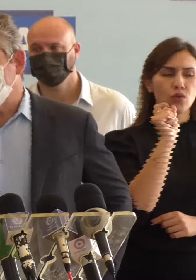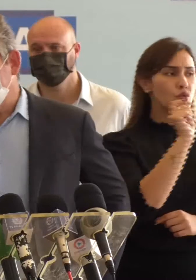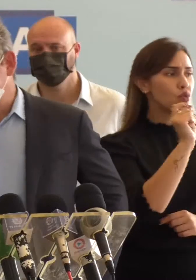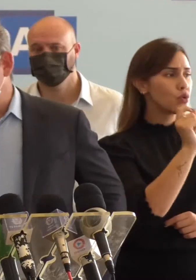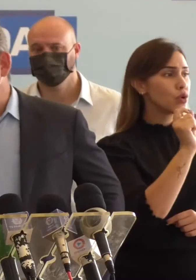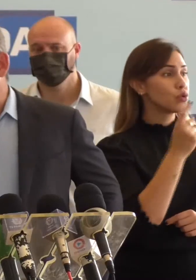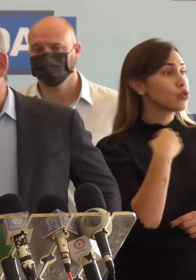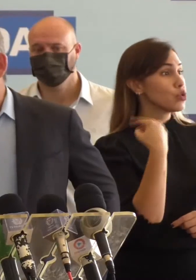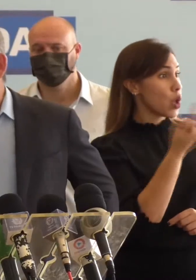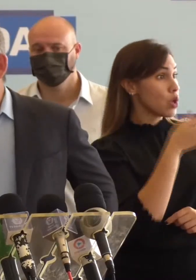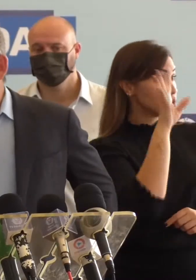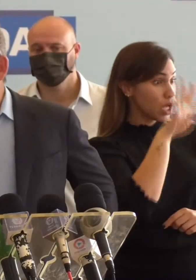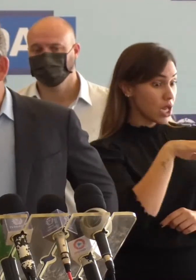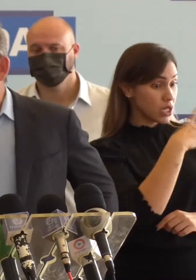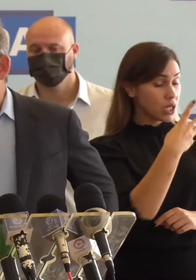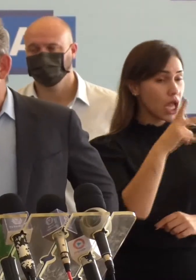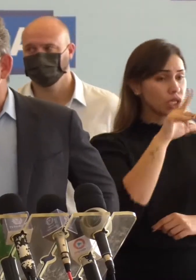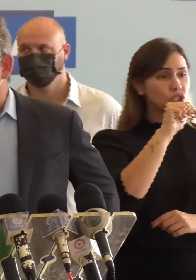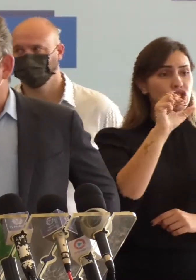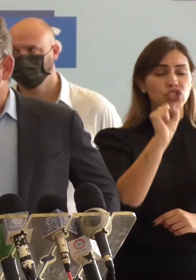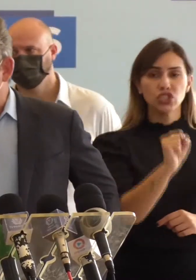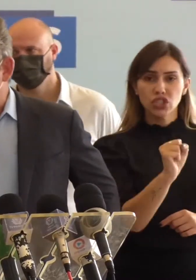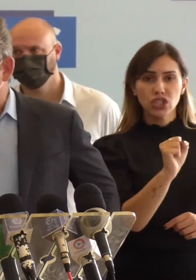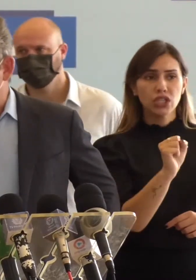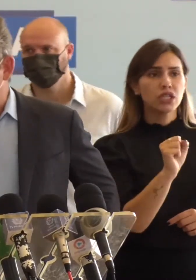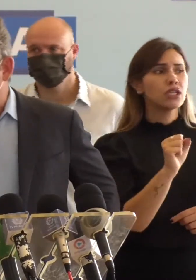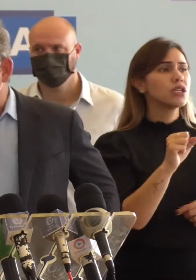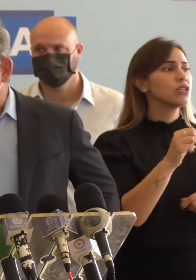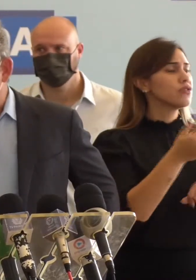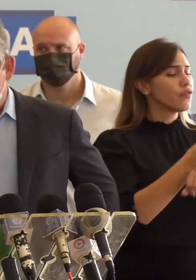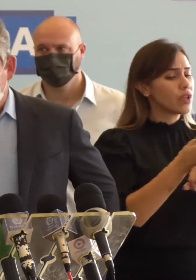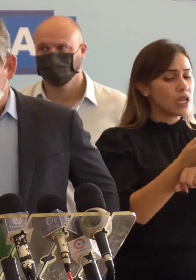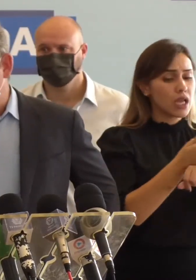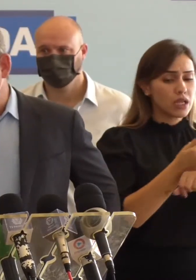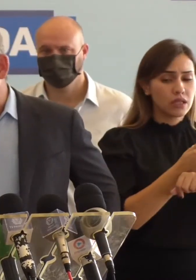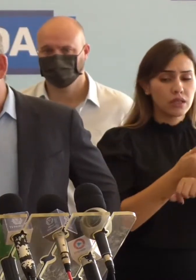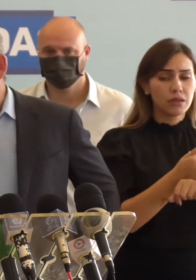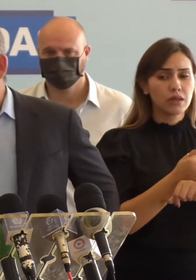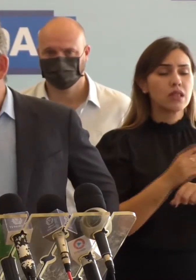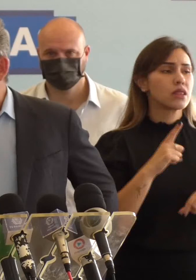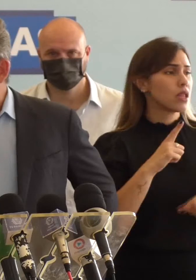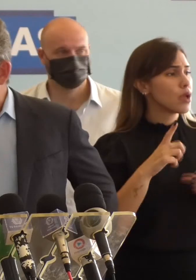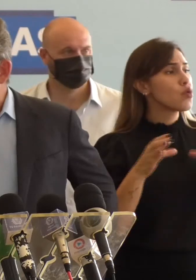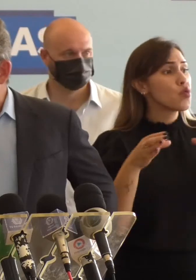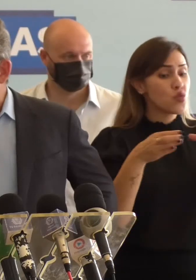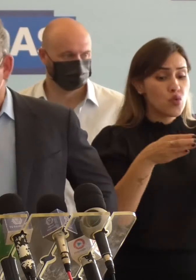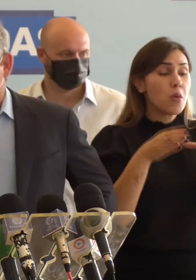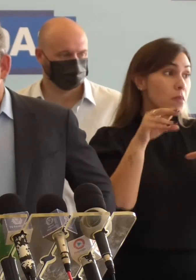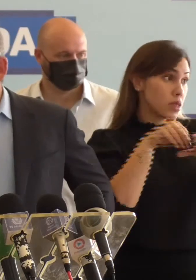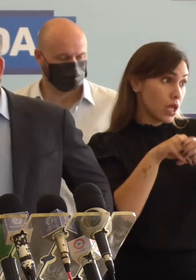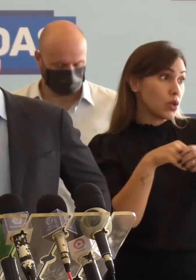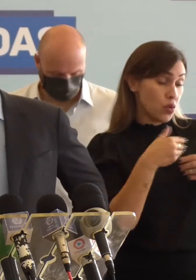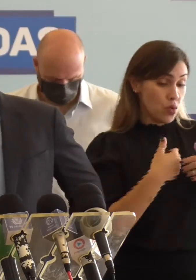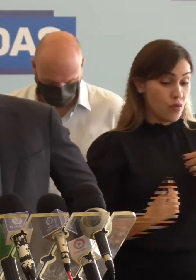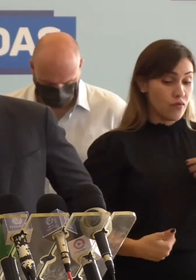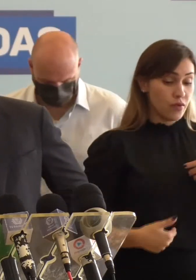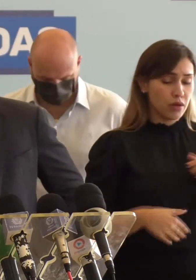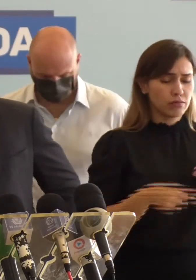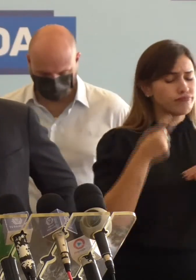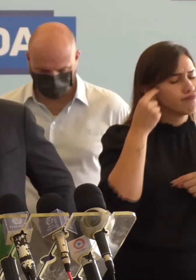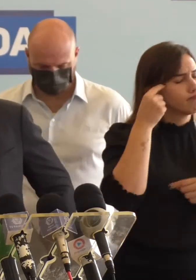o nosso calendário de pontos facultativos, de recesso, de feriados. Deixa uma equipe dentro do governo analisando isso, né,